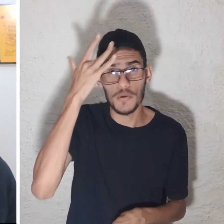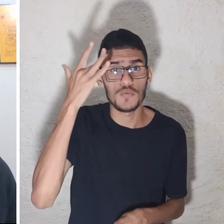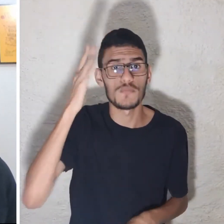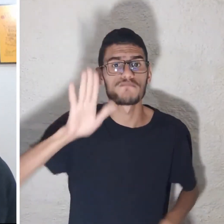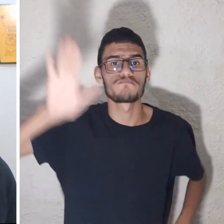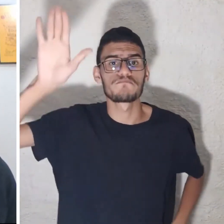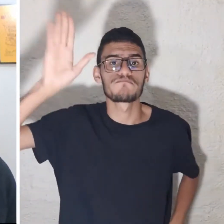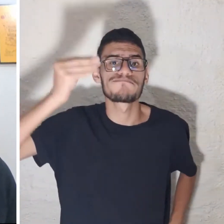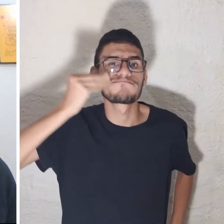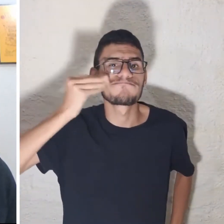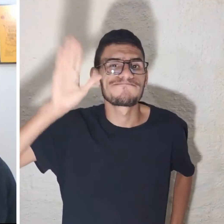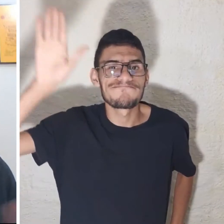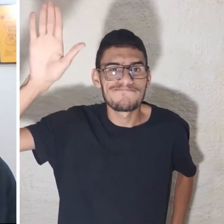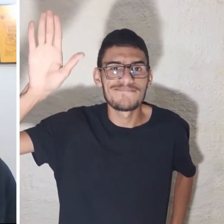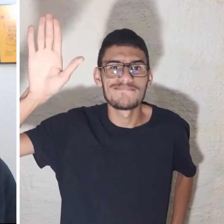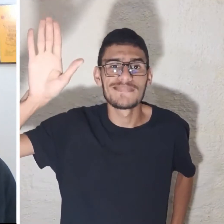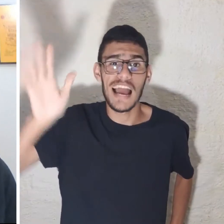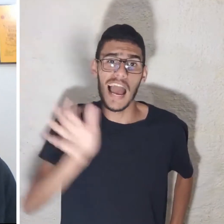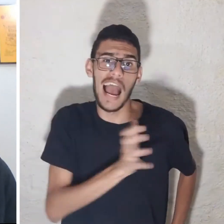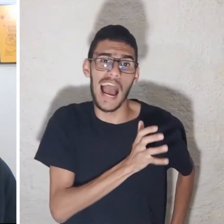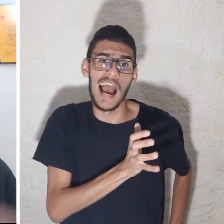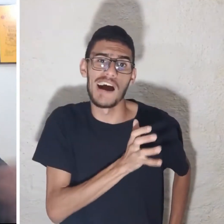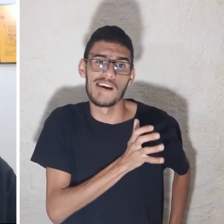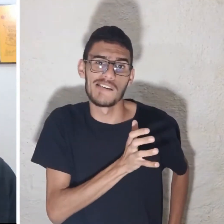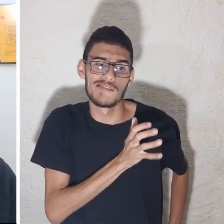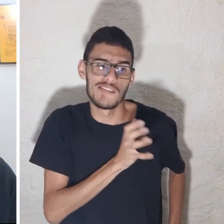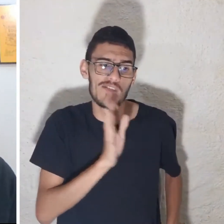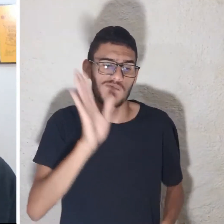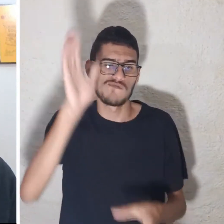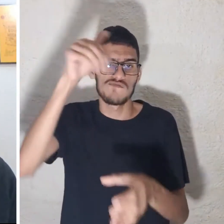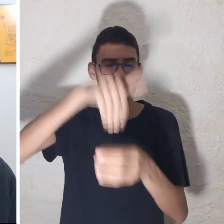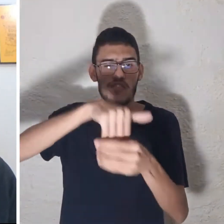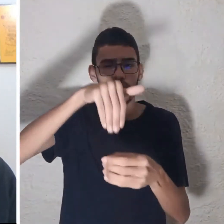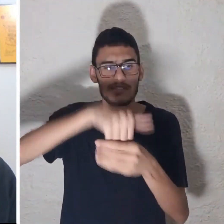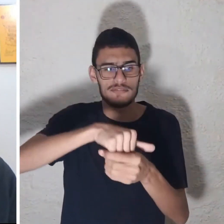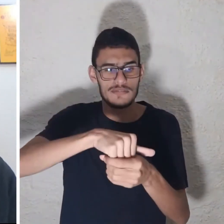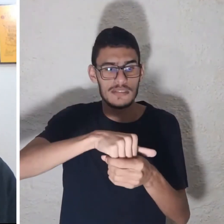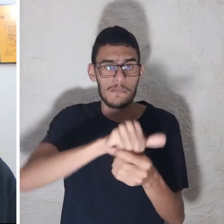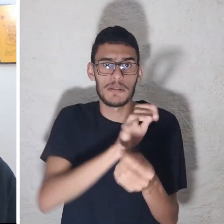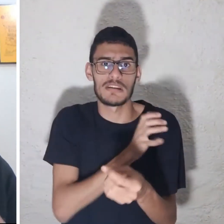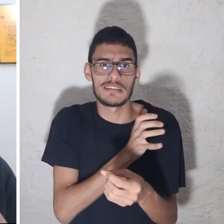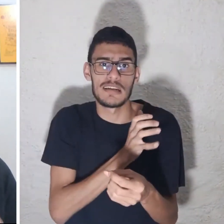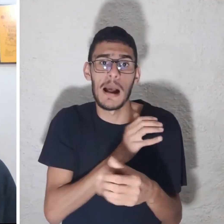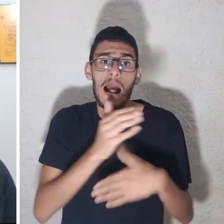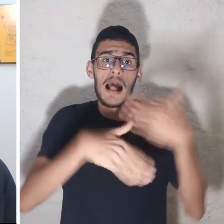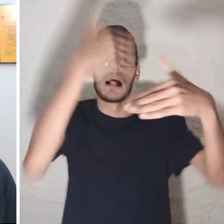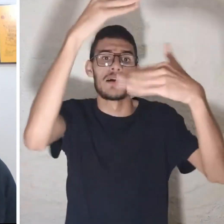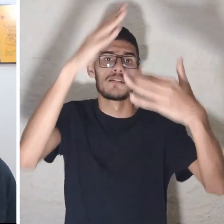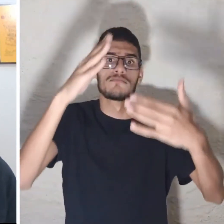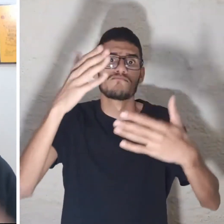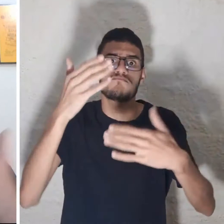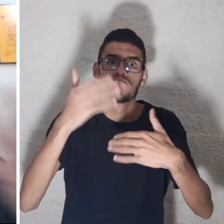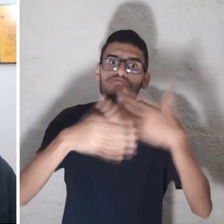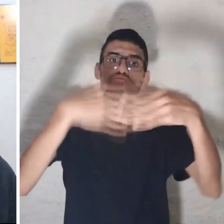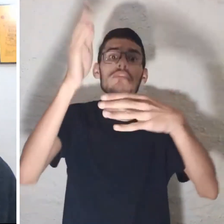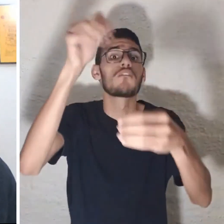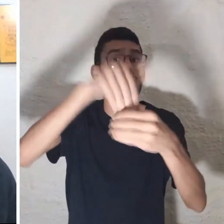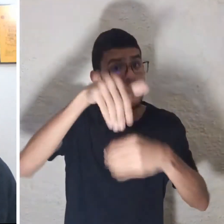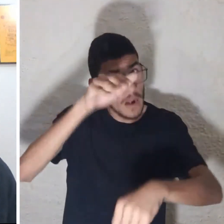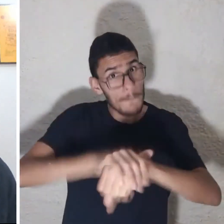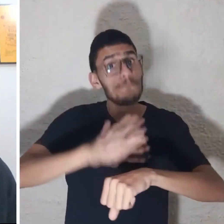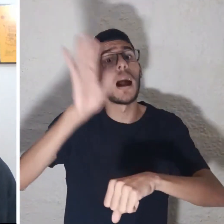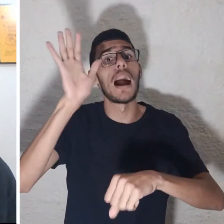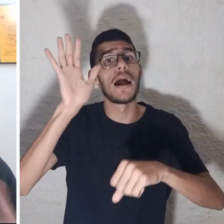podiam se candidatar, né, a alguma coisa. Então, era um Brasil em que ricos votavam, né, e que mais ricos ainda que